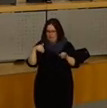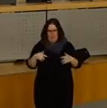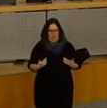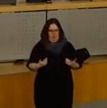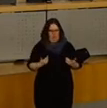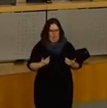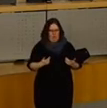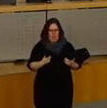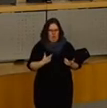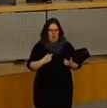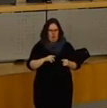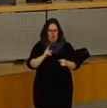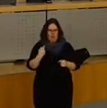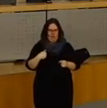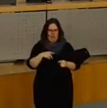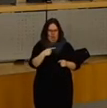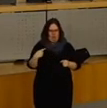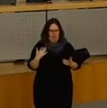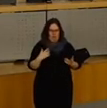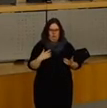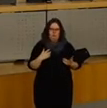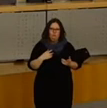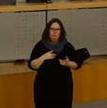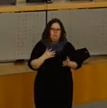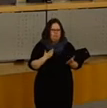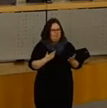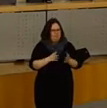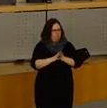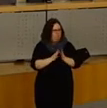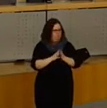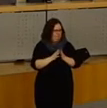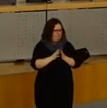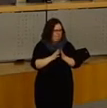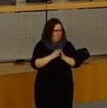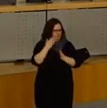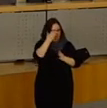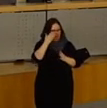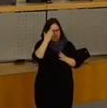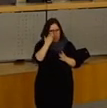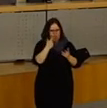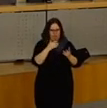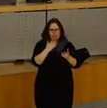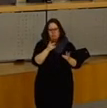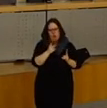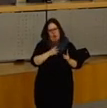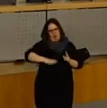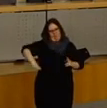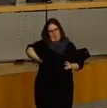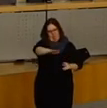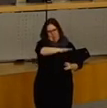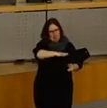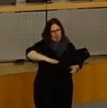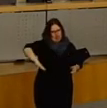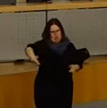das projekt garden das kann man sich so vorstellen dass in der stadt flächen zur verfügung gestellt